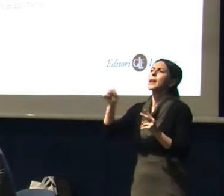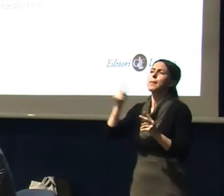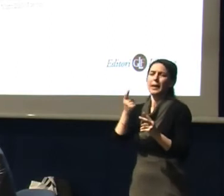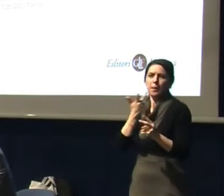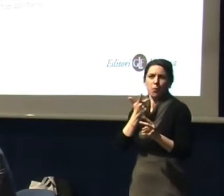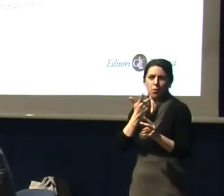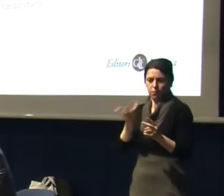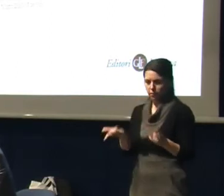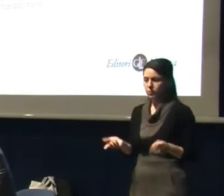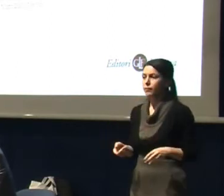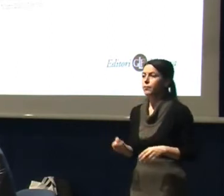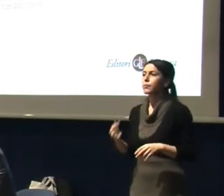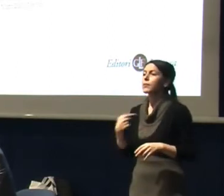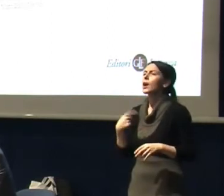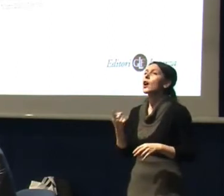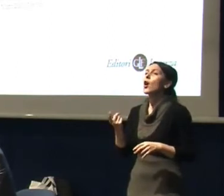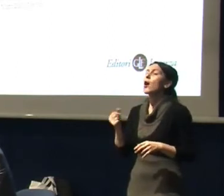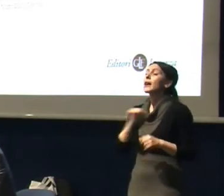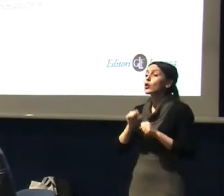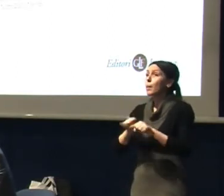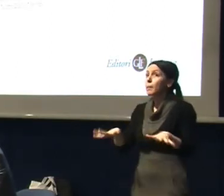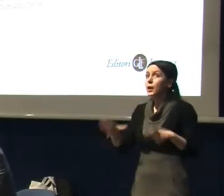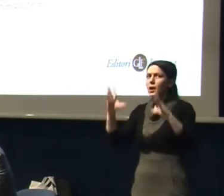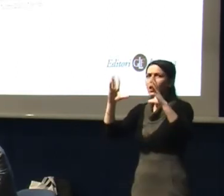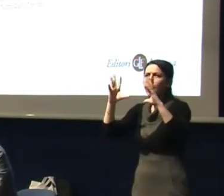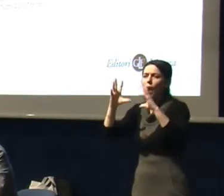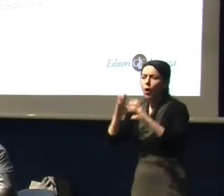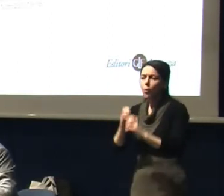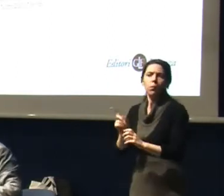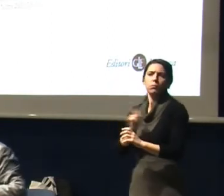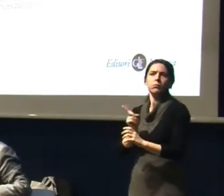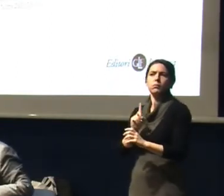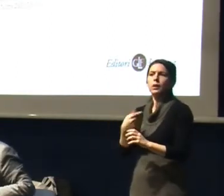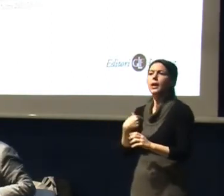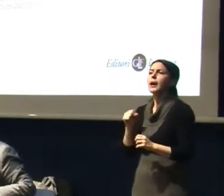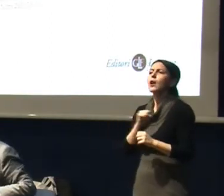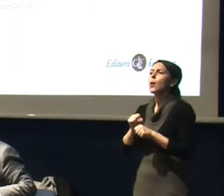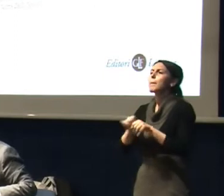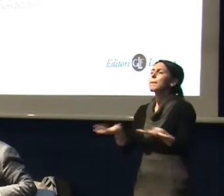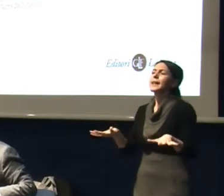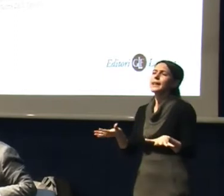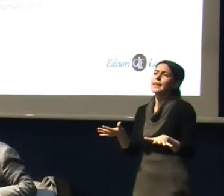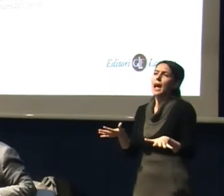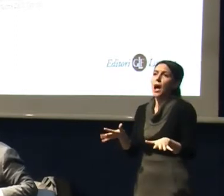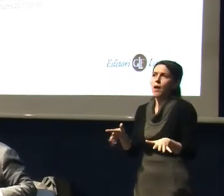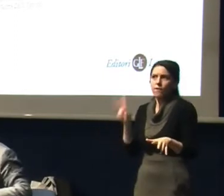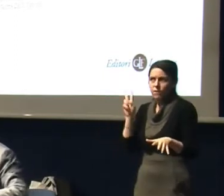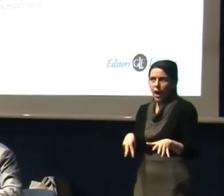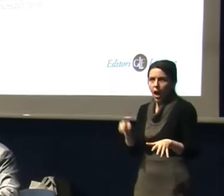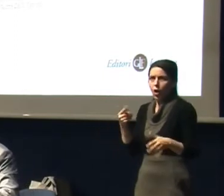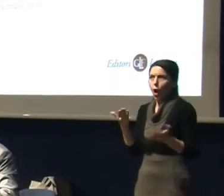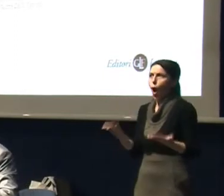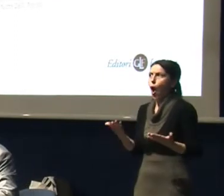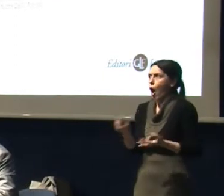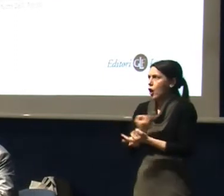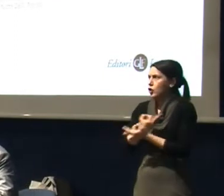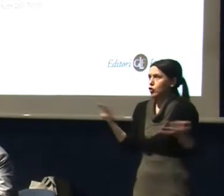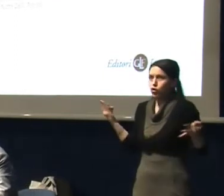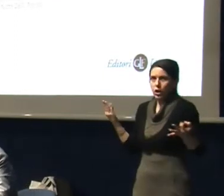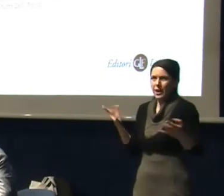io penso che non sia un crepuscolo dei media penso che in realtà i media non siano stati mai bene quanto oggi c'è ci penso che ci sia un